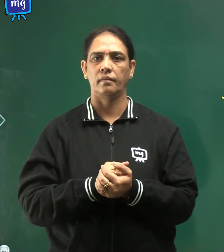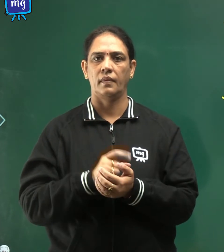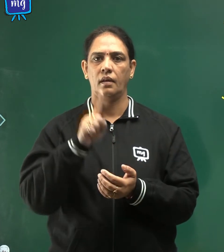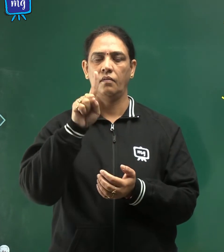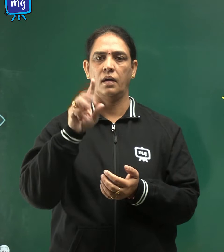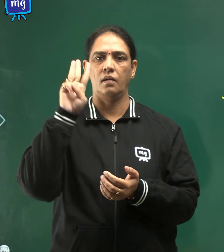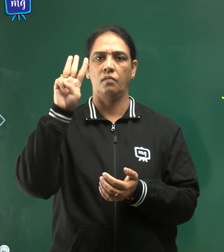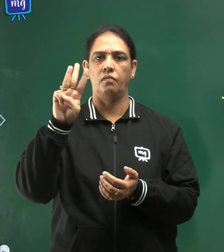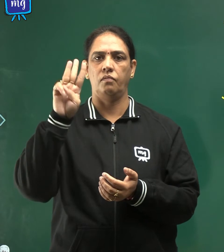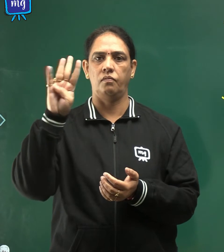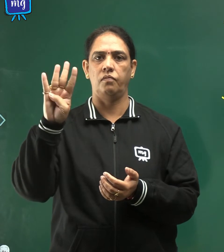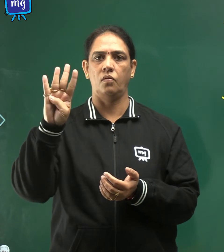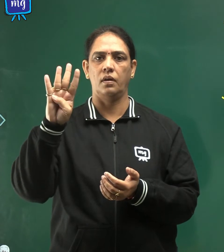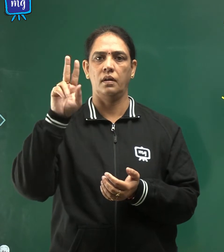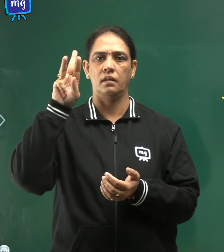143।